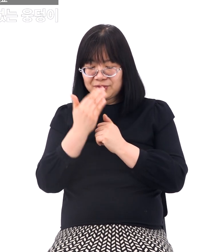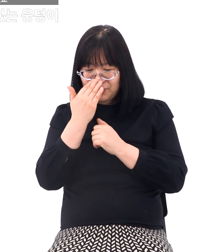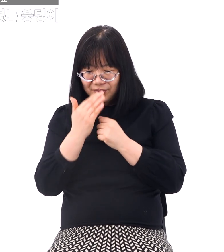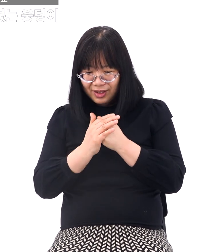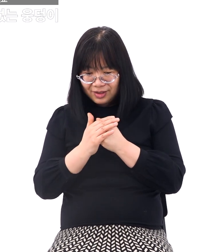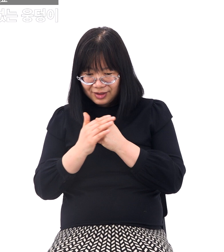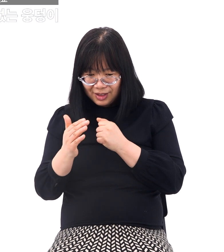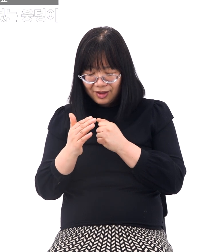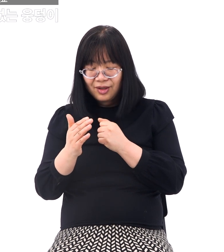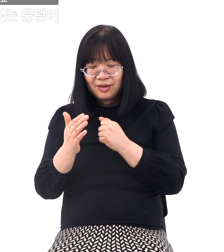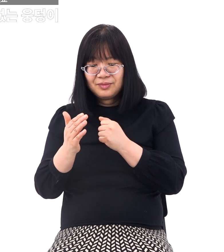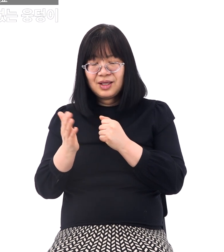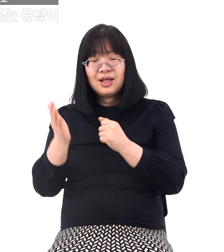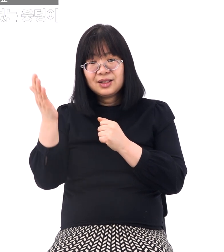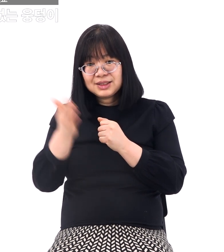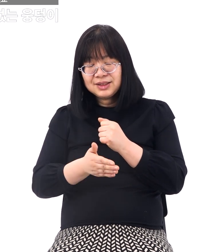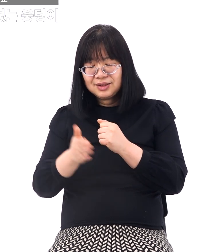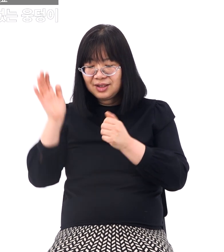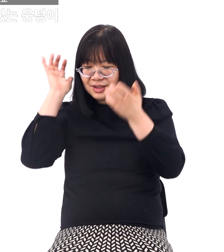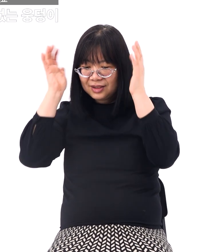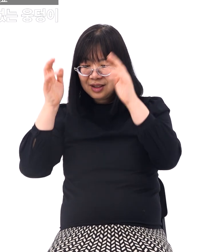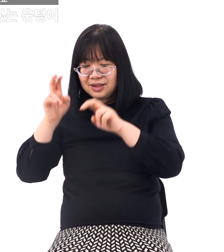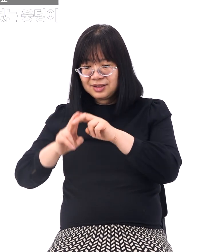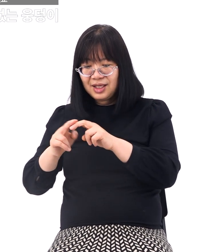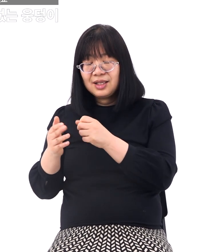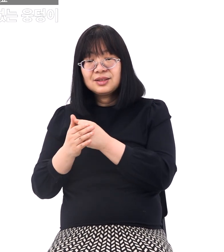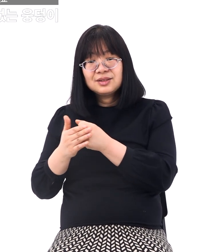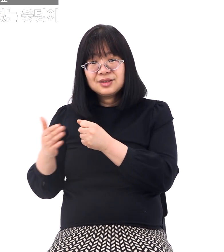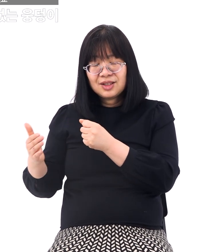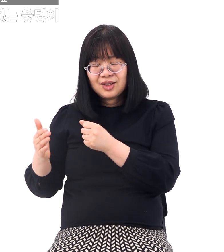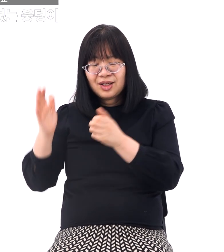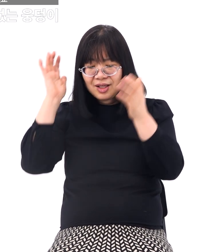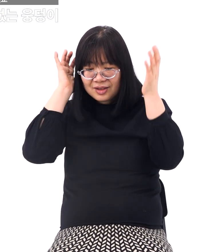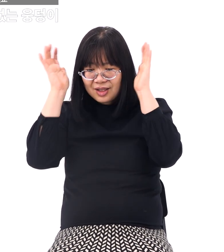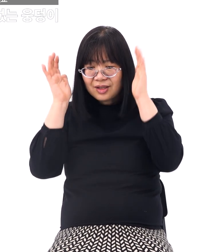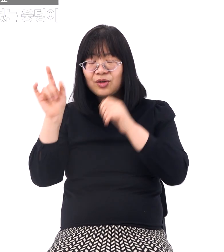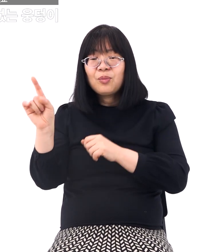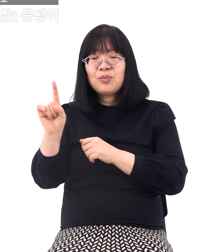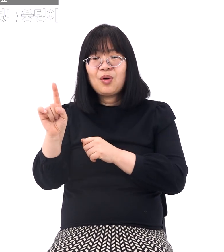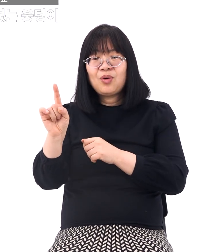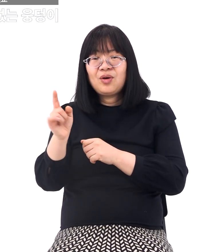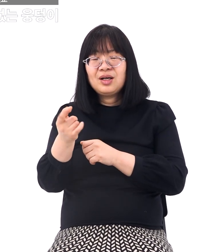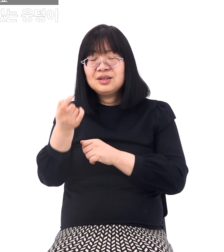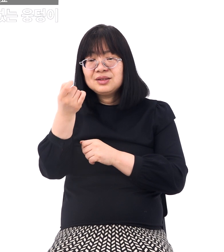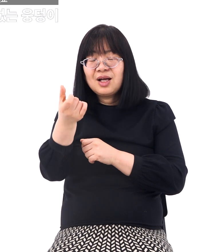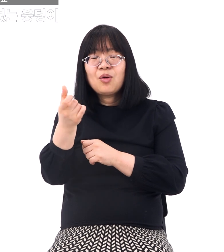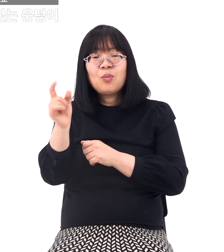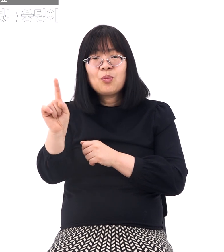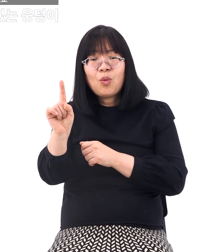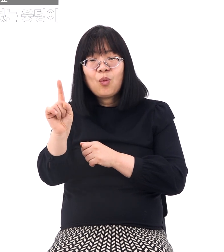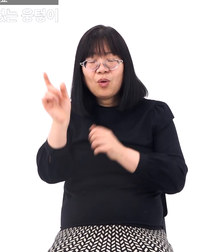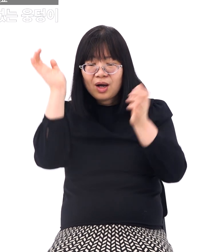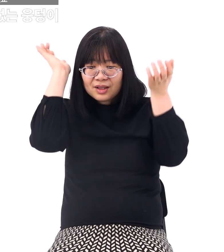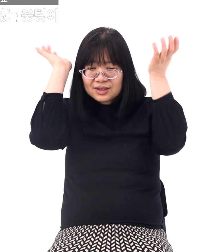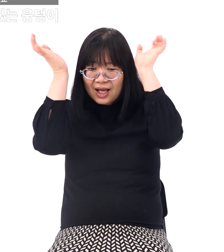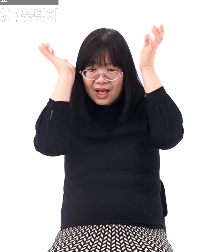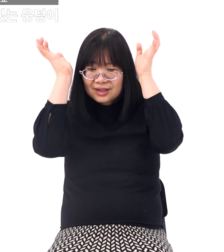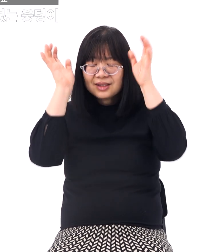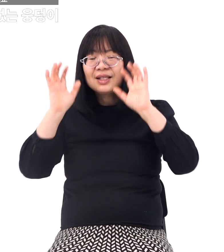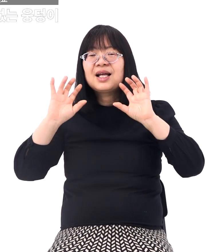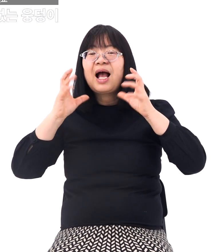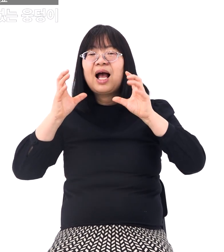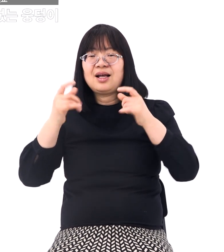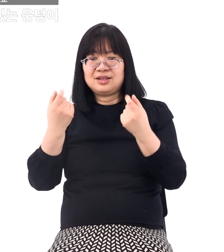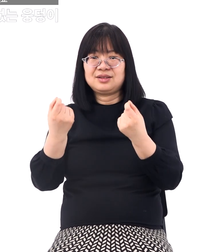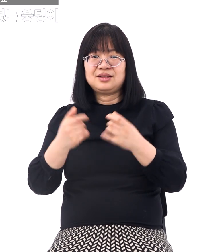겸손하여서라에서 끊고 나귀를 타시니 나귀의 뭐 작은 것 곧 나귀